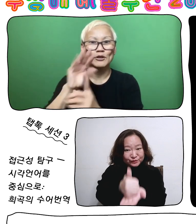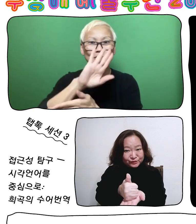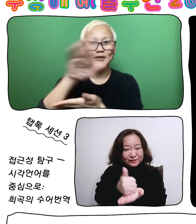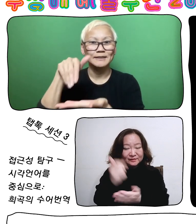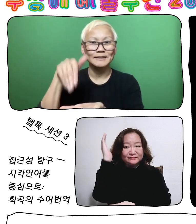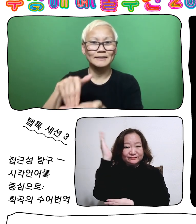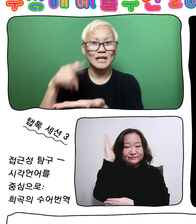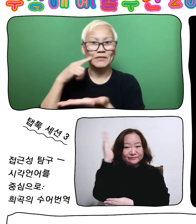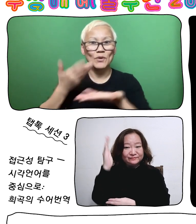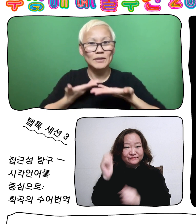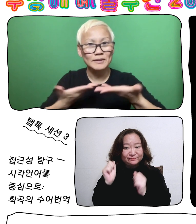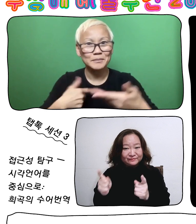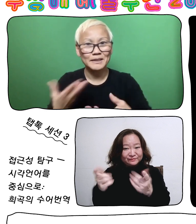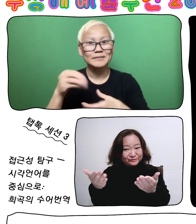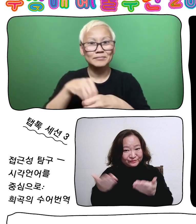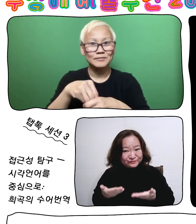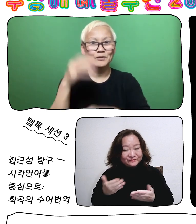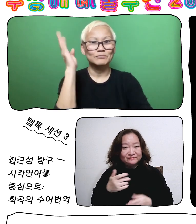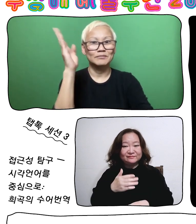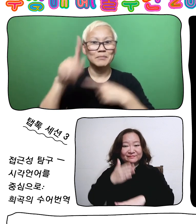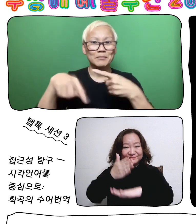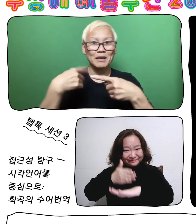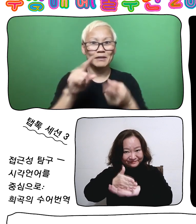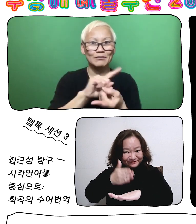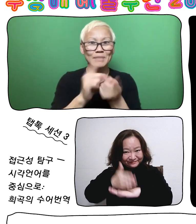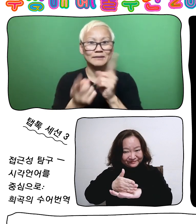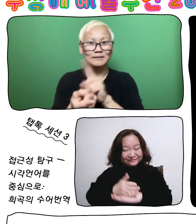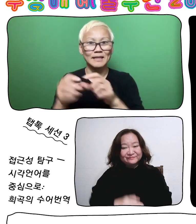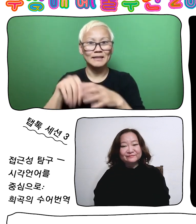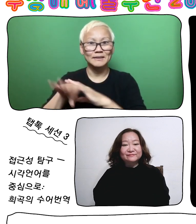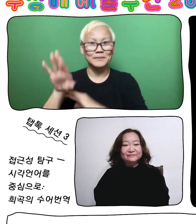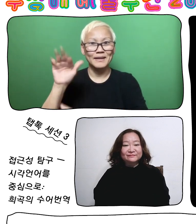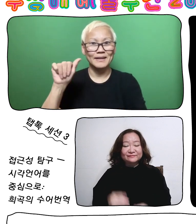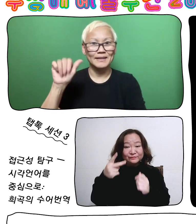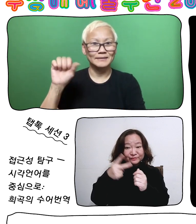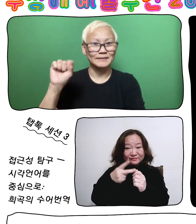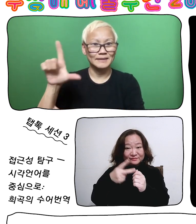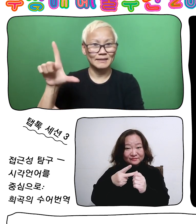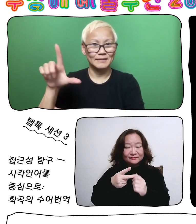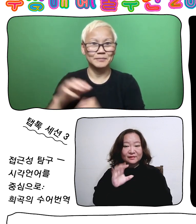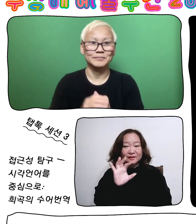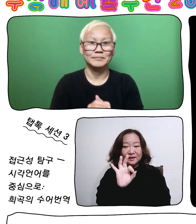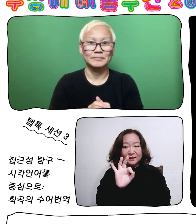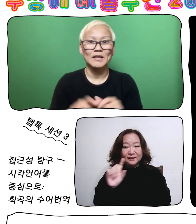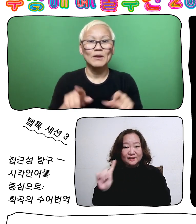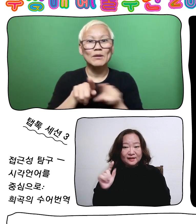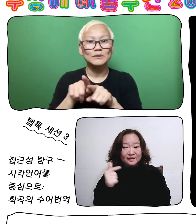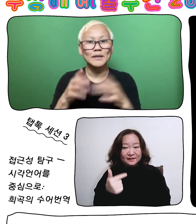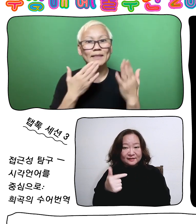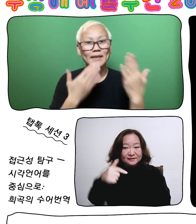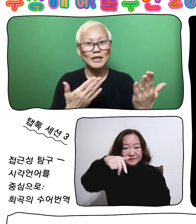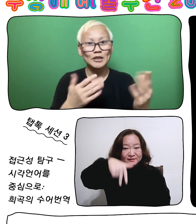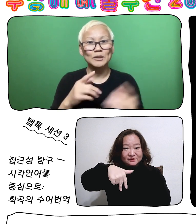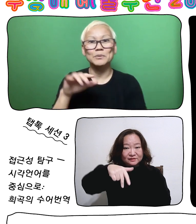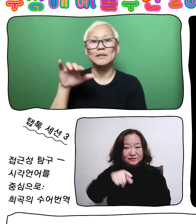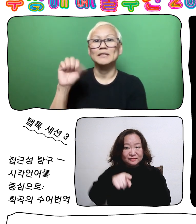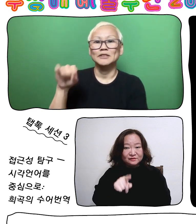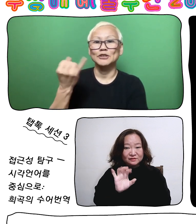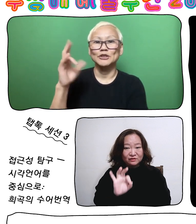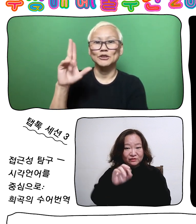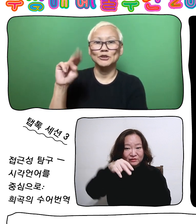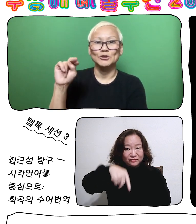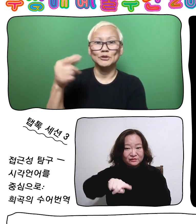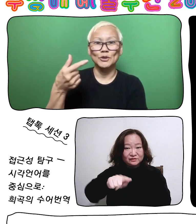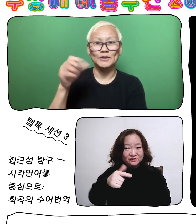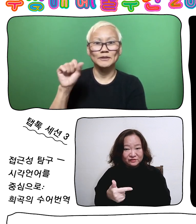그리고 ASL, KSL 통역을 맡아주신 안정선님께